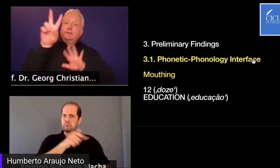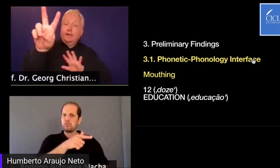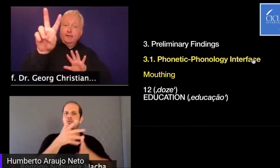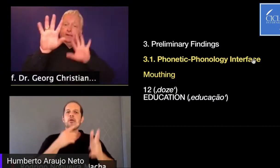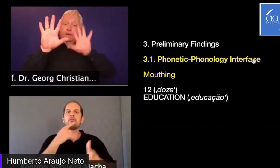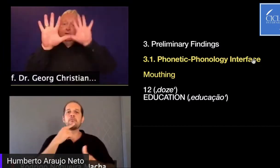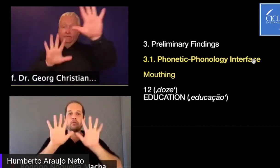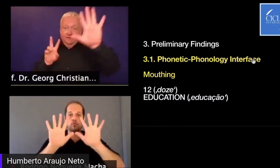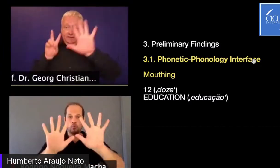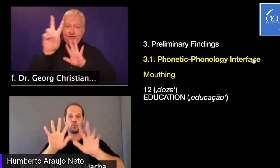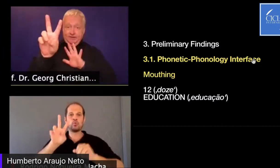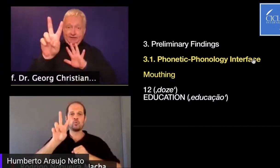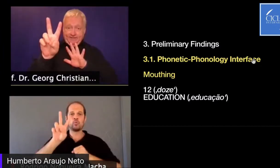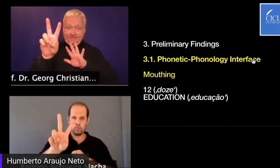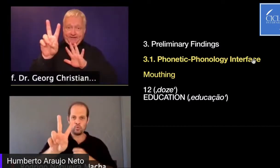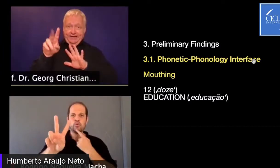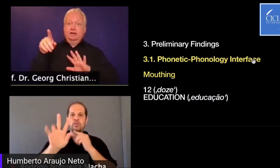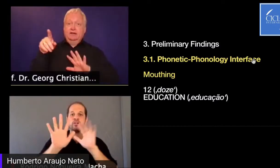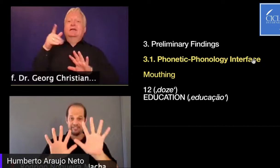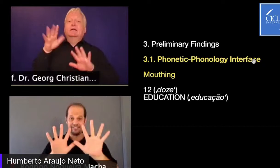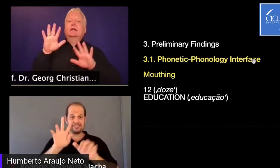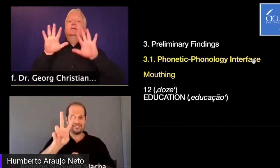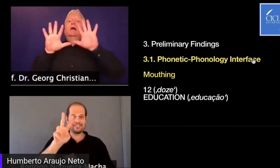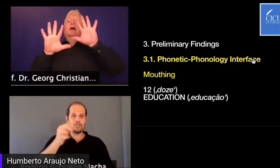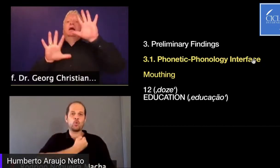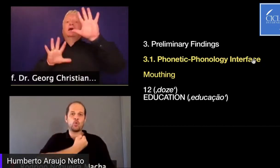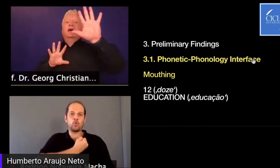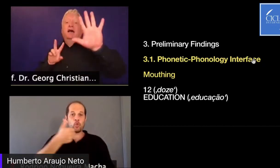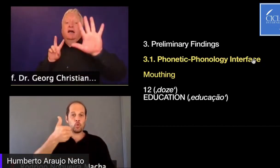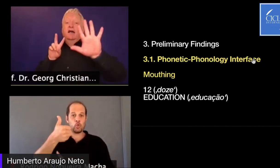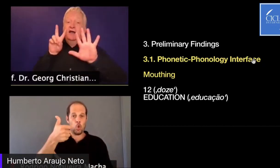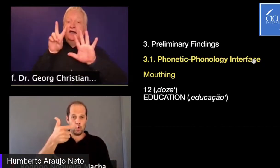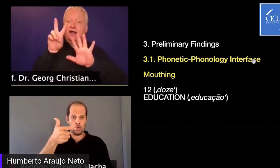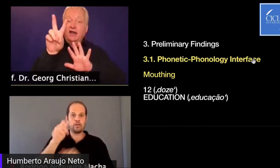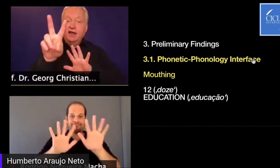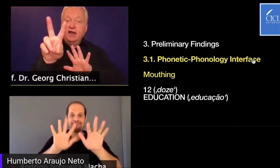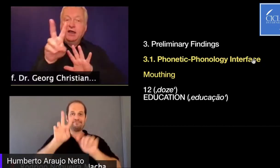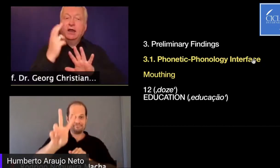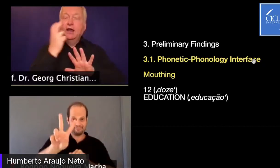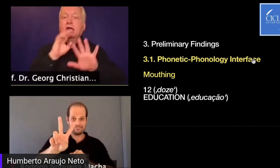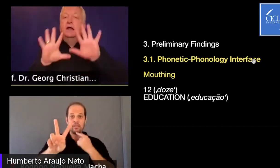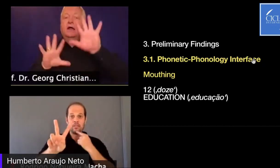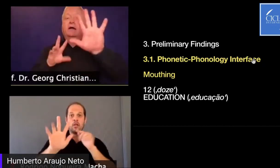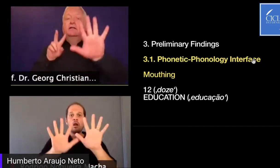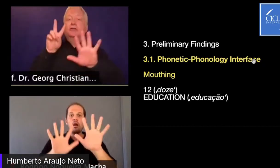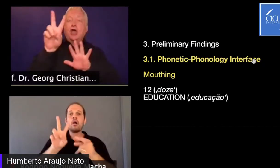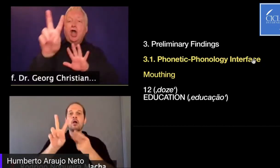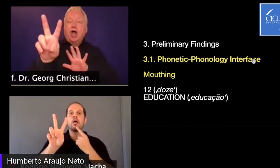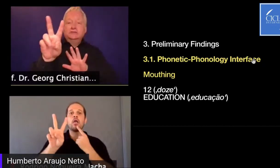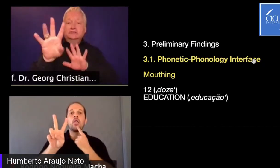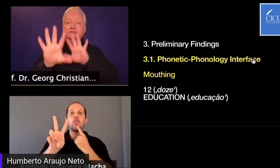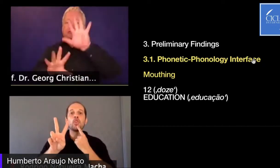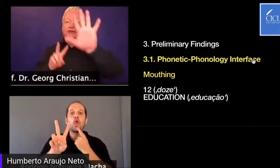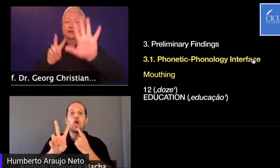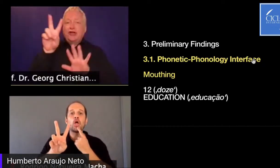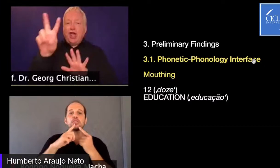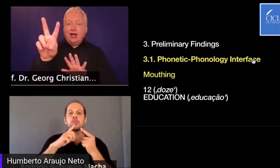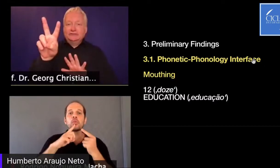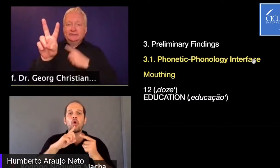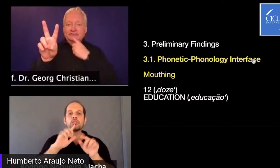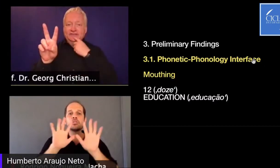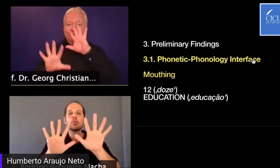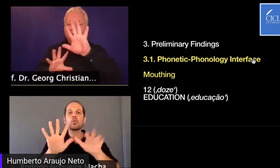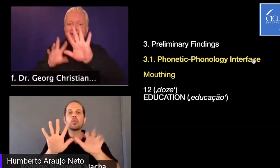as pessoas, embora sinalizassem muito bem os sinais internacionais, né? Como já foi dito aqui, a fluência foi garantida, mas